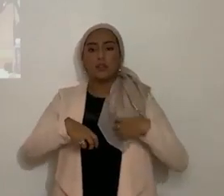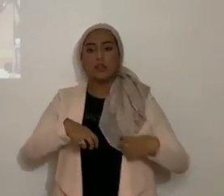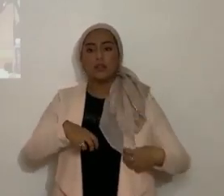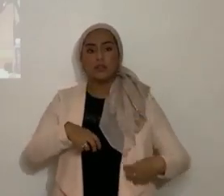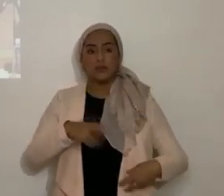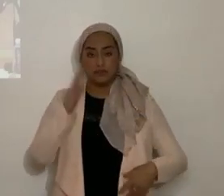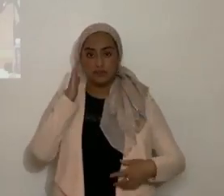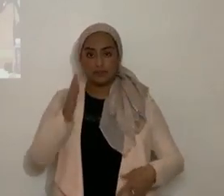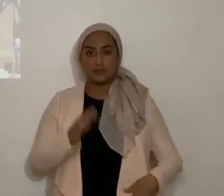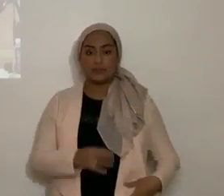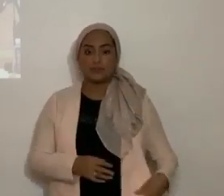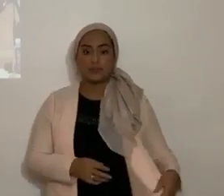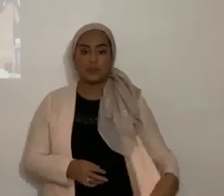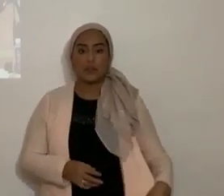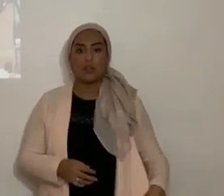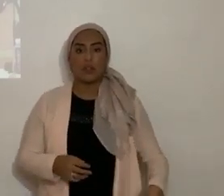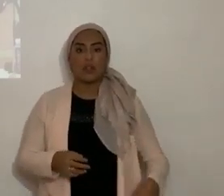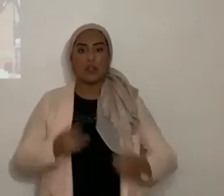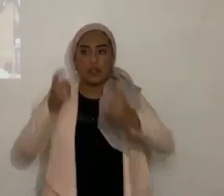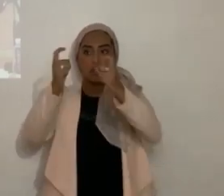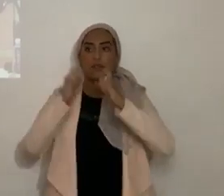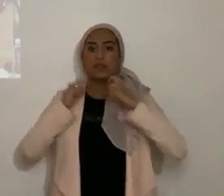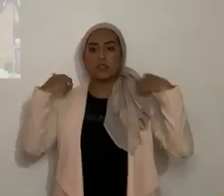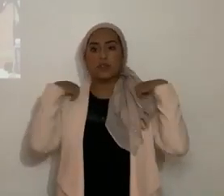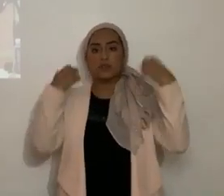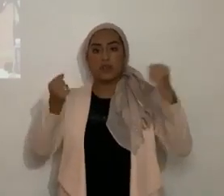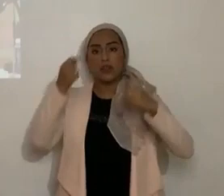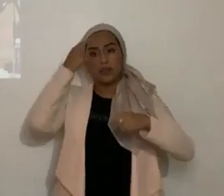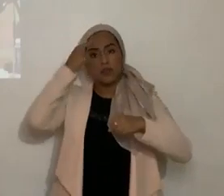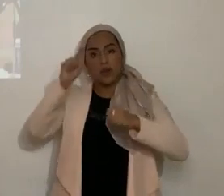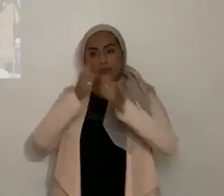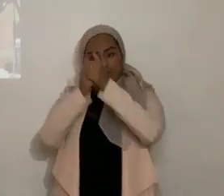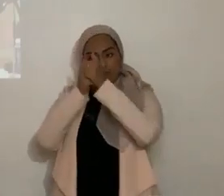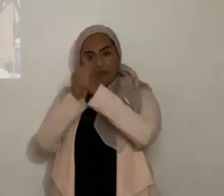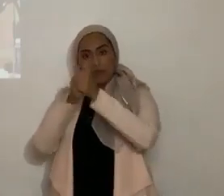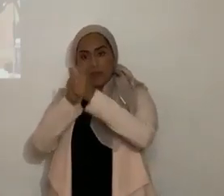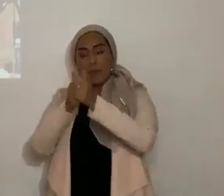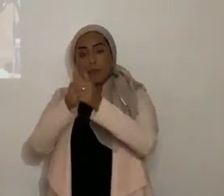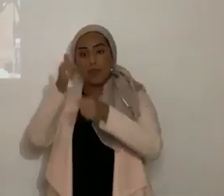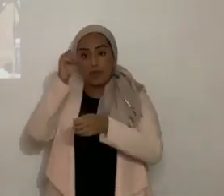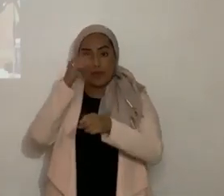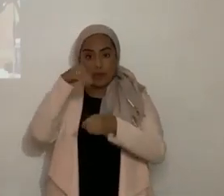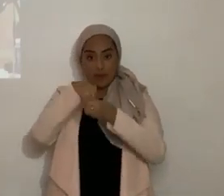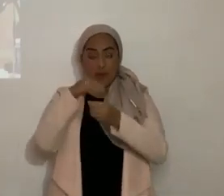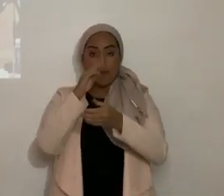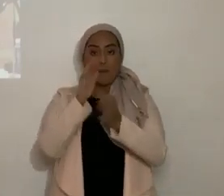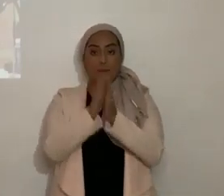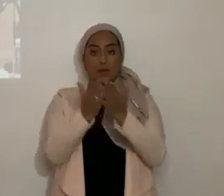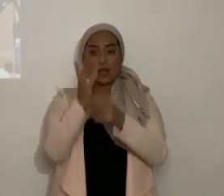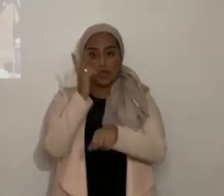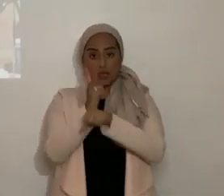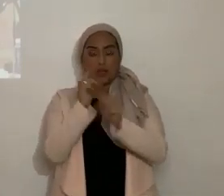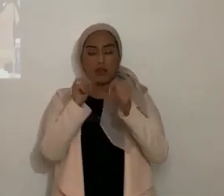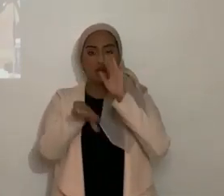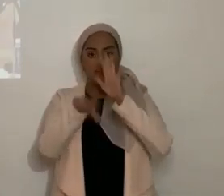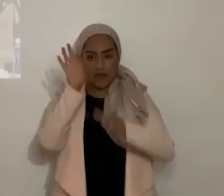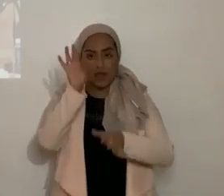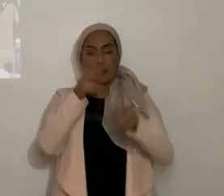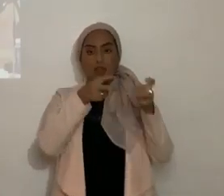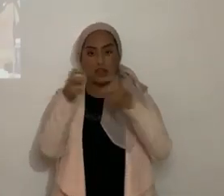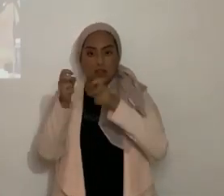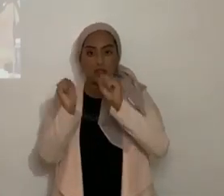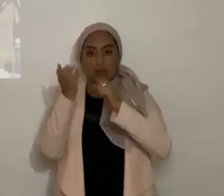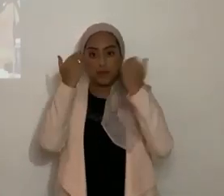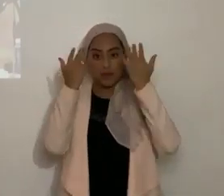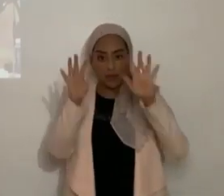en las tribulaciones, mucha atención, dándonos fuerza para seguir adelante. En el libro de la Kehilá, ustedes pueden buscarlo, pueden descargarlo,